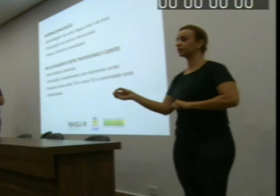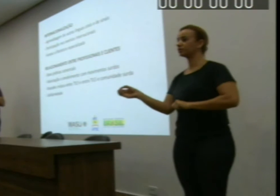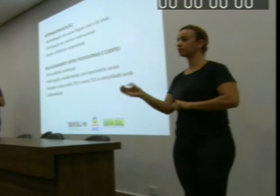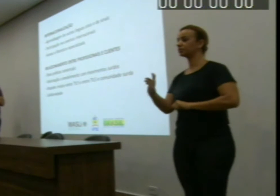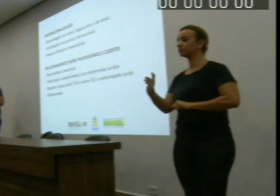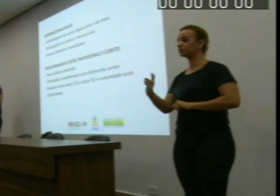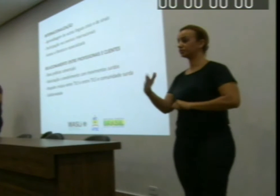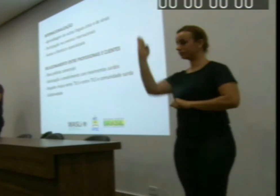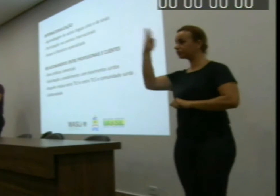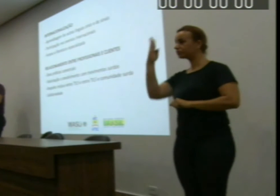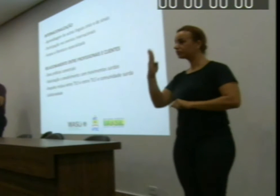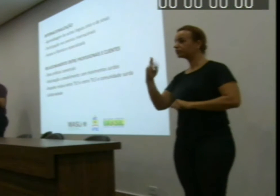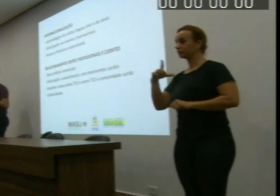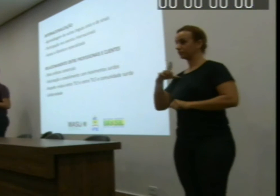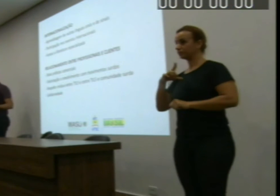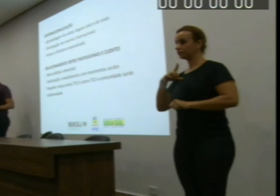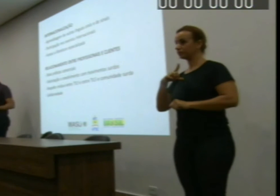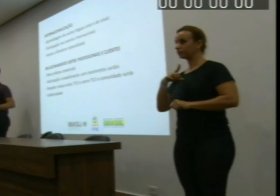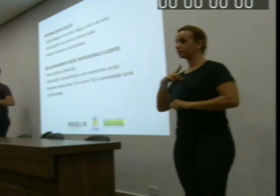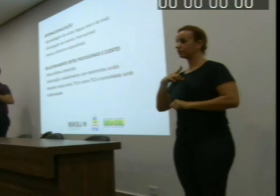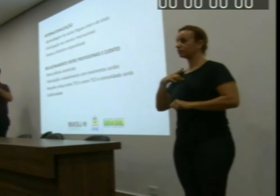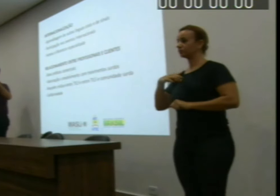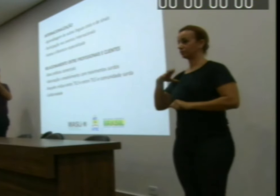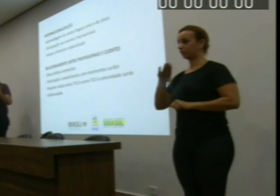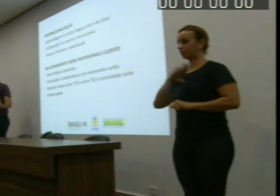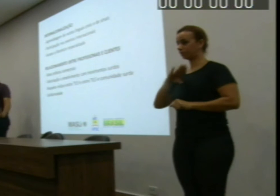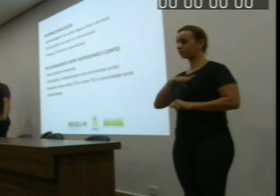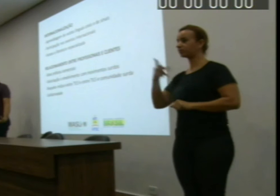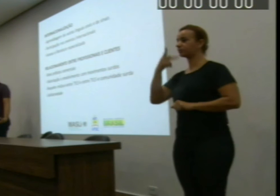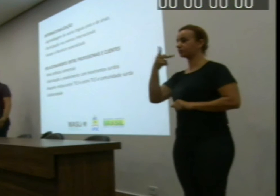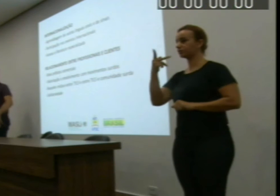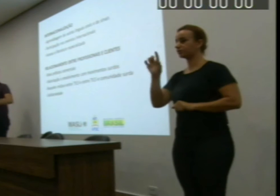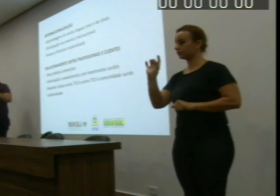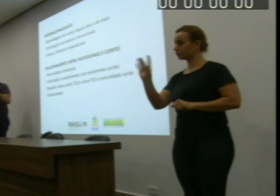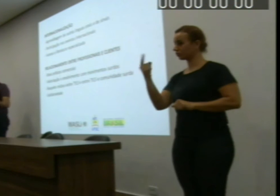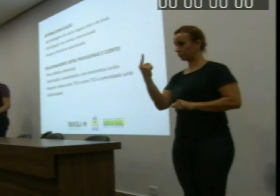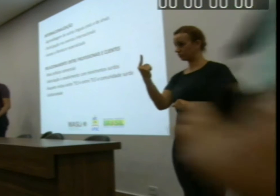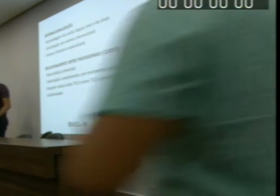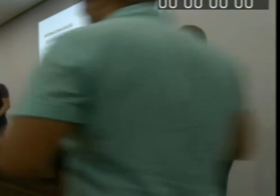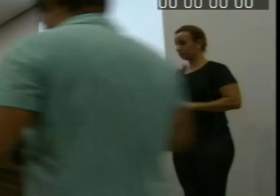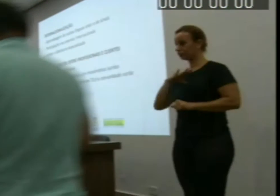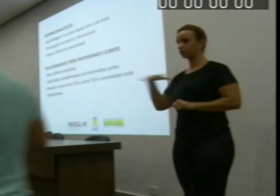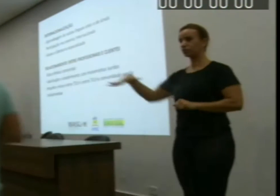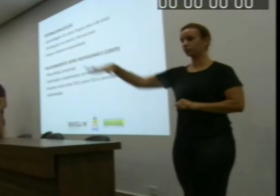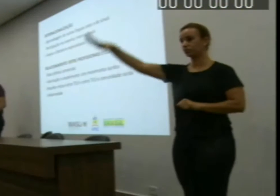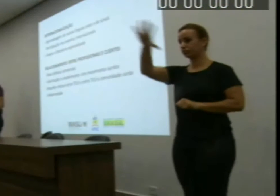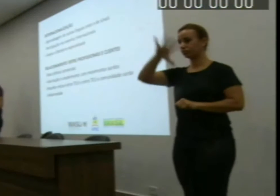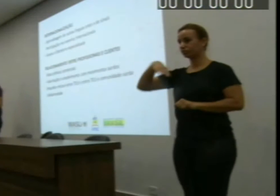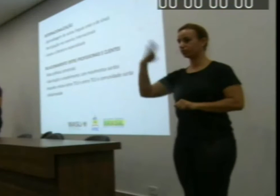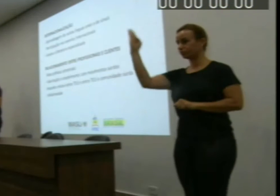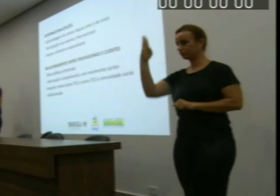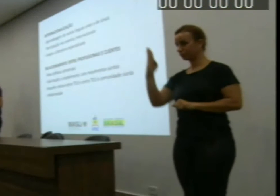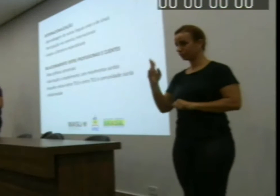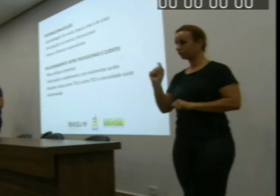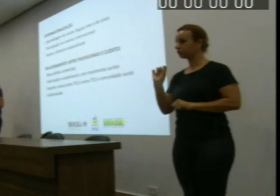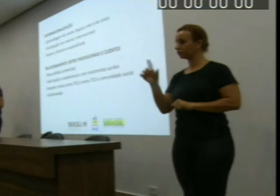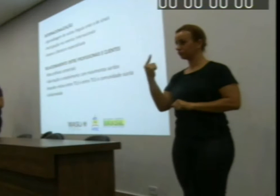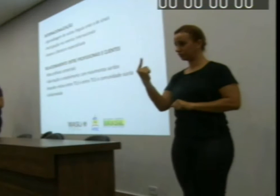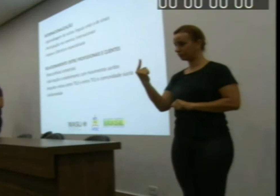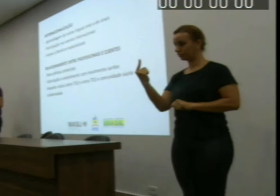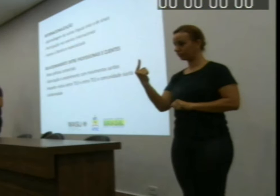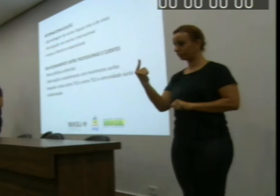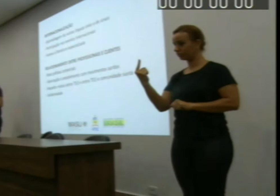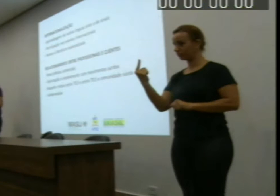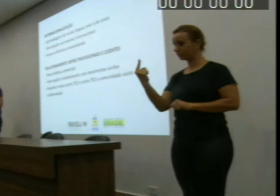brasileiros temos a nossa tradição monolíngue de falarmos apenas a língua portuguesa em todo o território nacional essa tradição